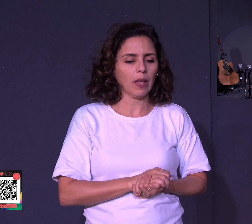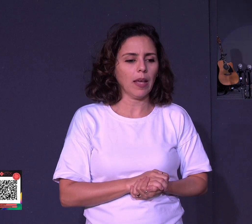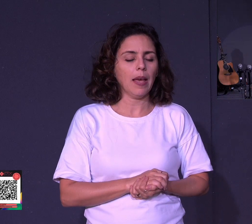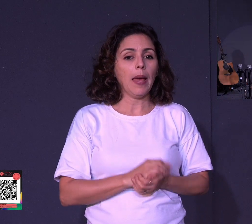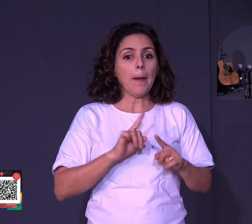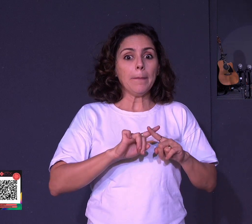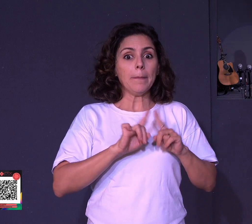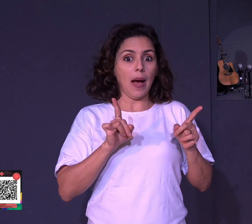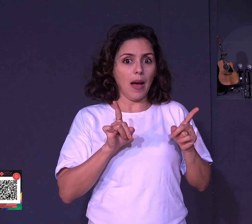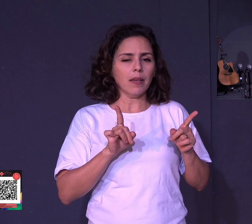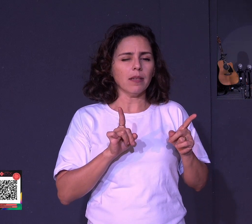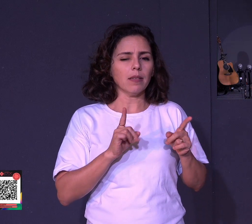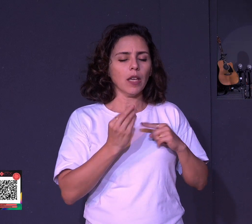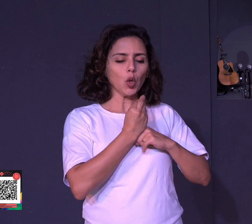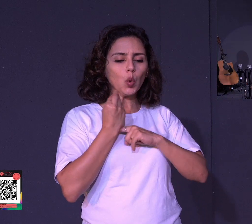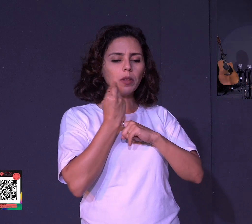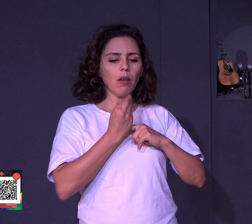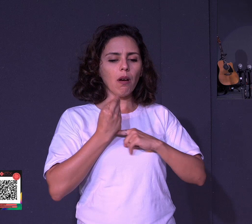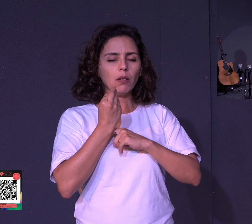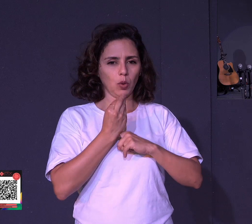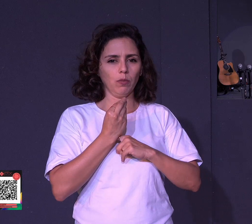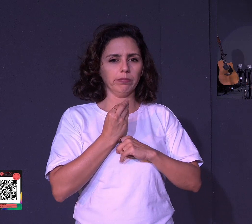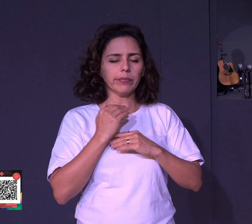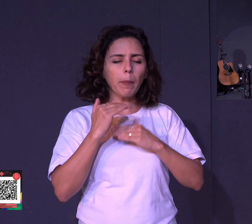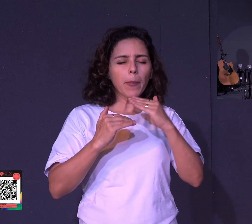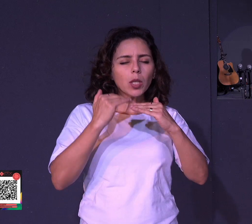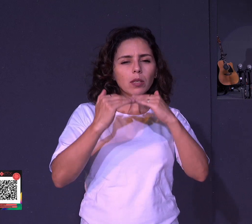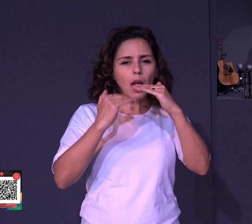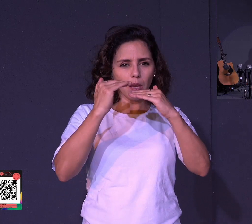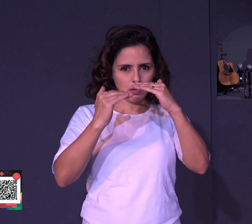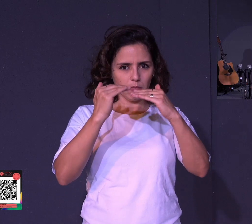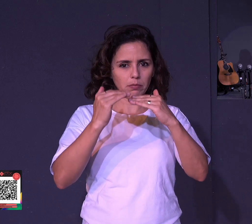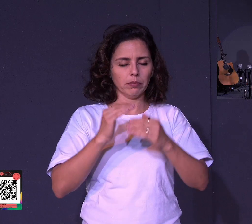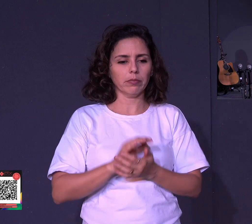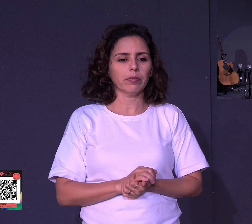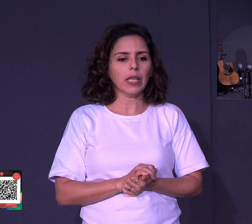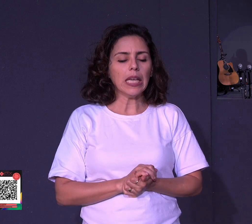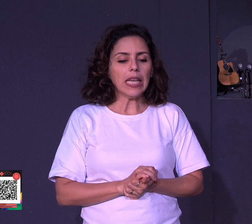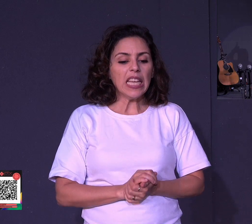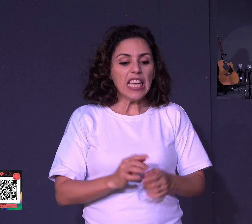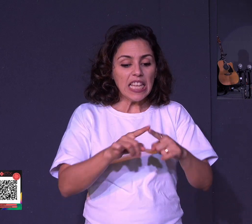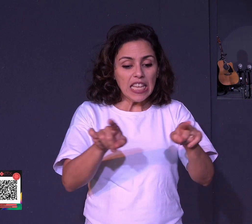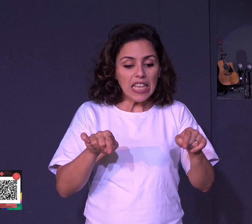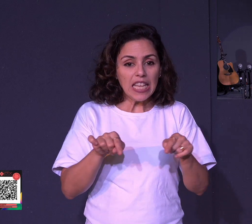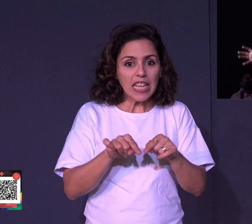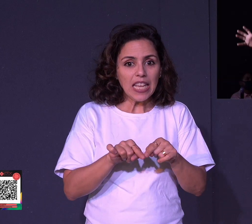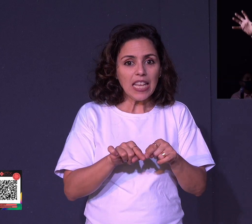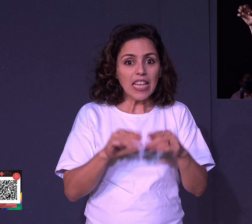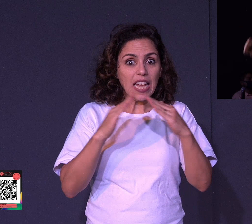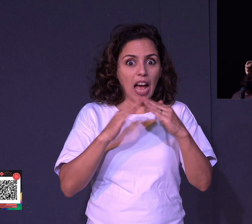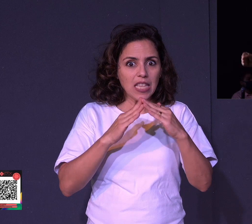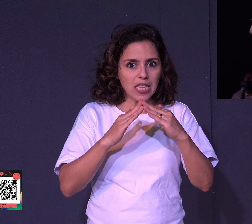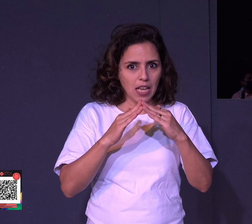processo dizendo: eu estou com vontade de usar droga. Me veio na cabeça pegar esse celular e vender. A gente interrompe o processo.